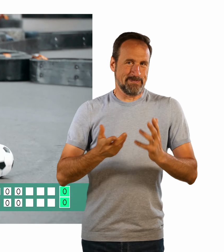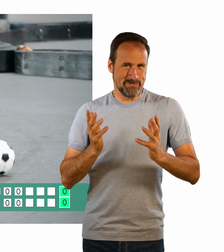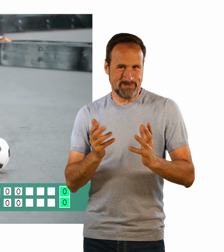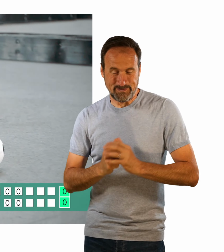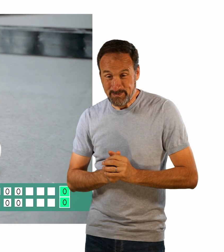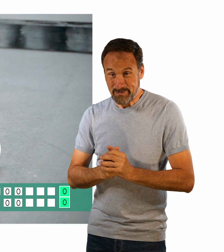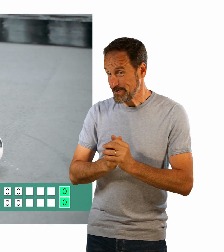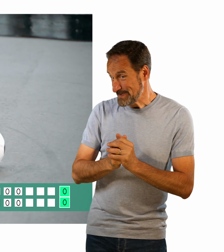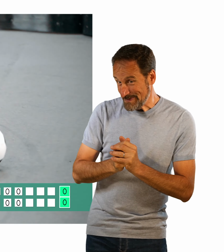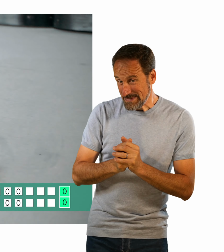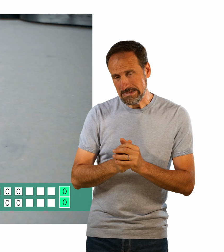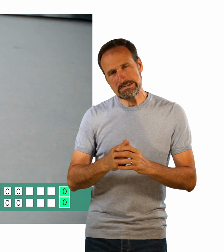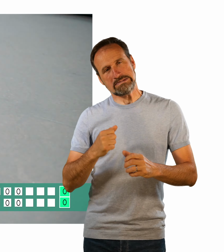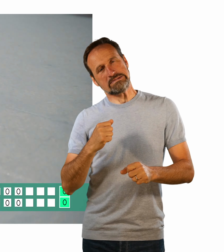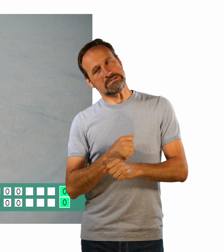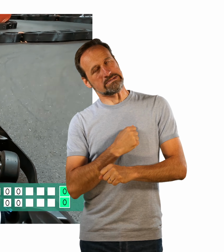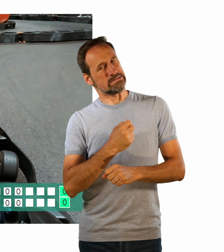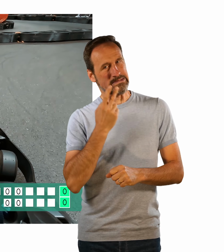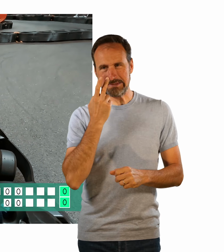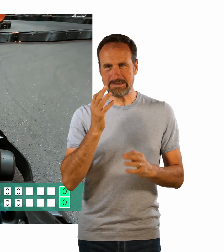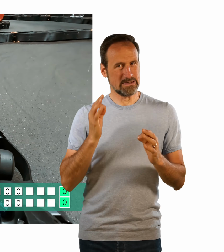hier sieht es nicht gut aus.